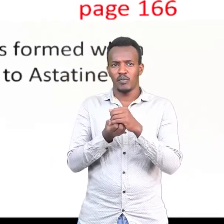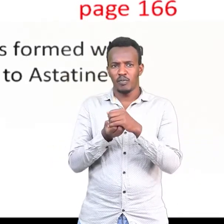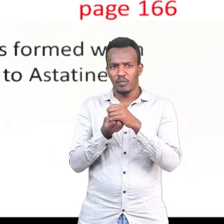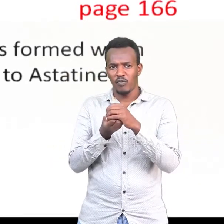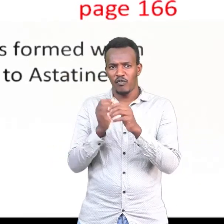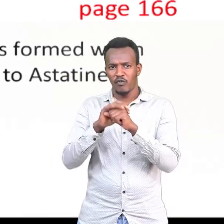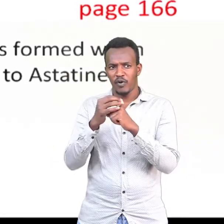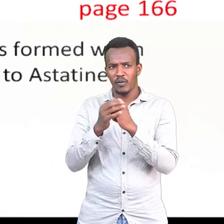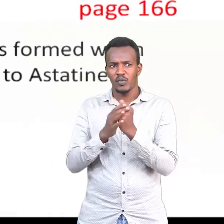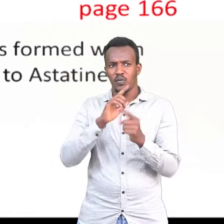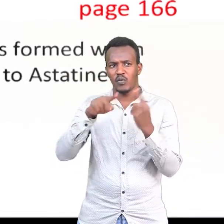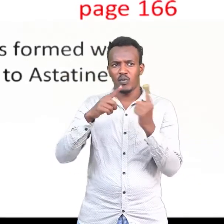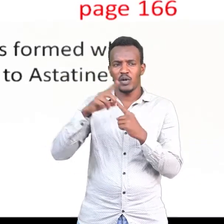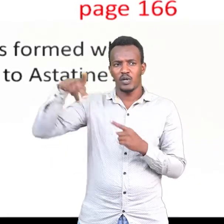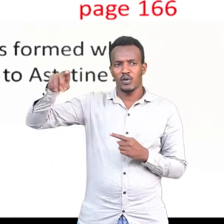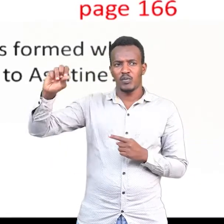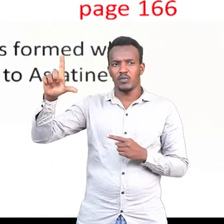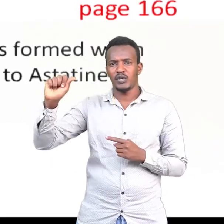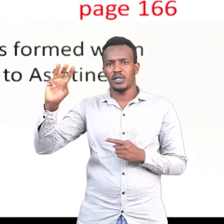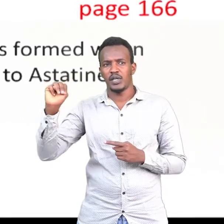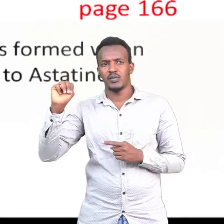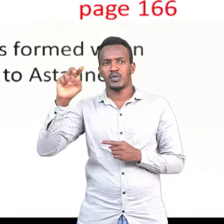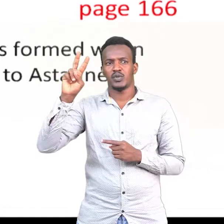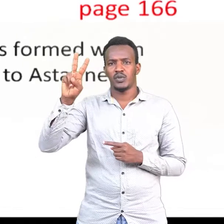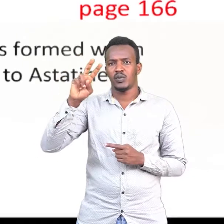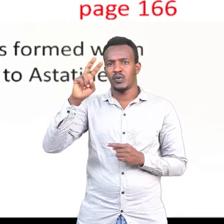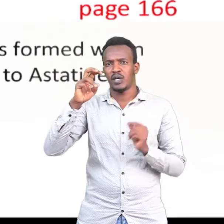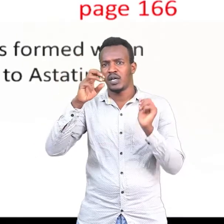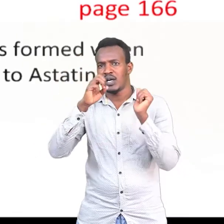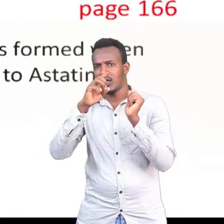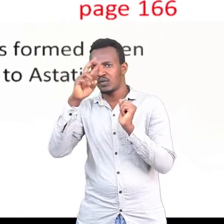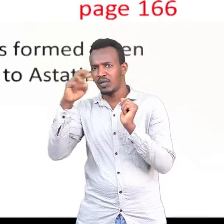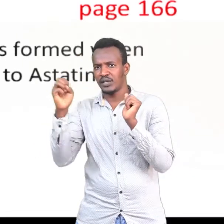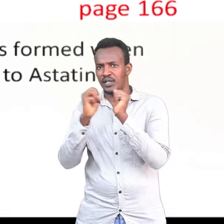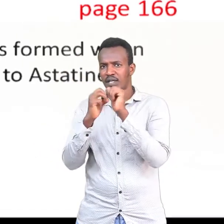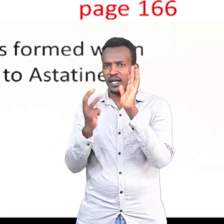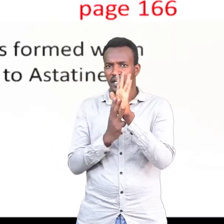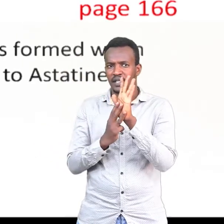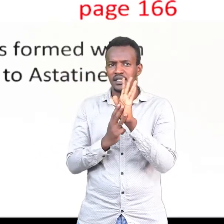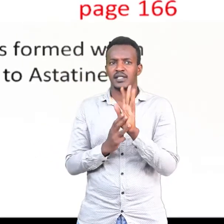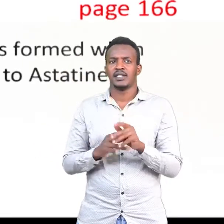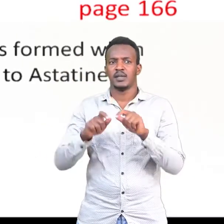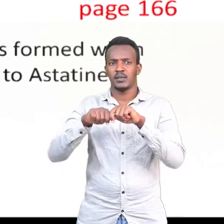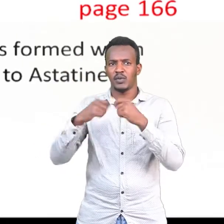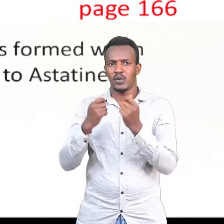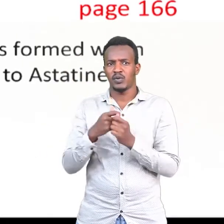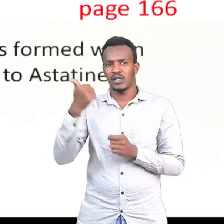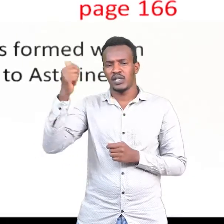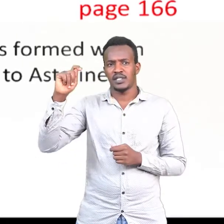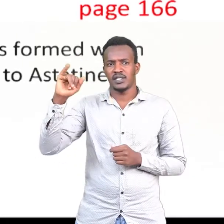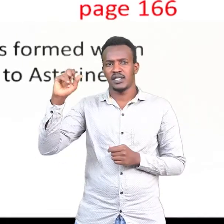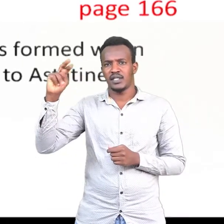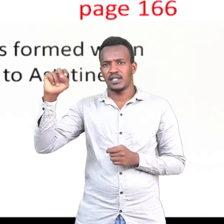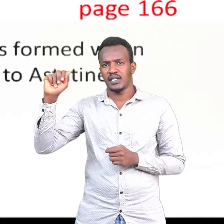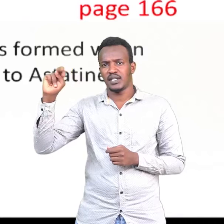samaysmay 1 polonium 218 decay to astatine markii waxa weeyaan markaasi poloniumtu ay u kala jabtay amase markaasi ay u kala